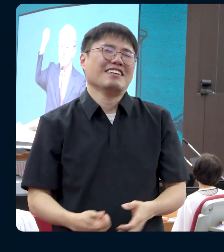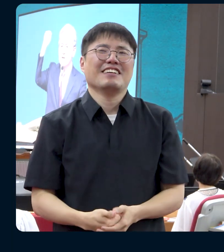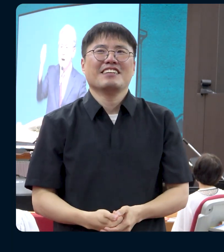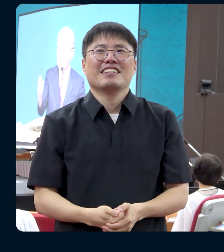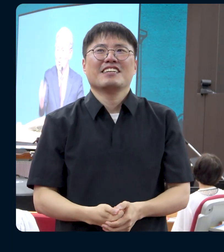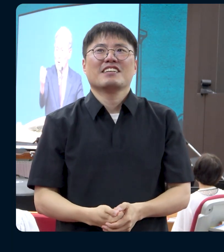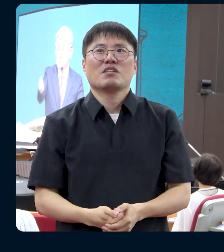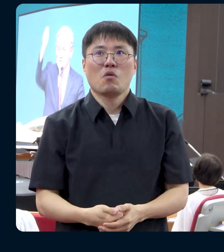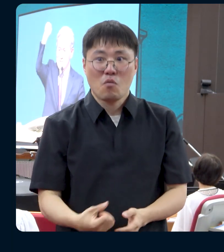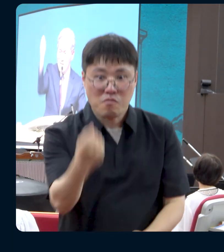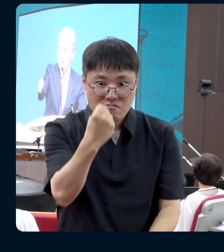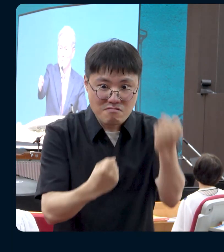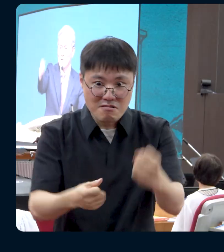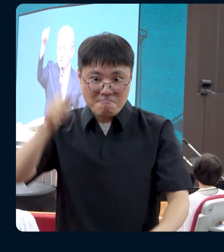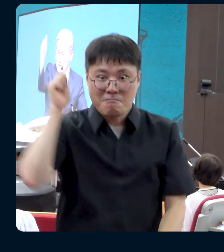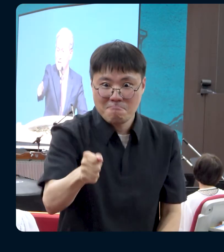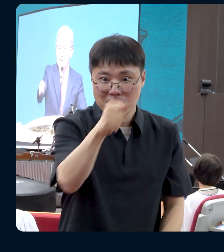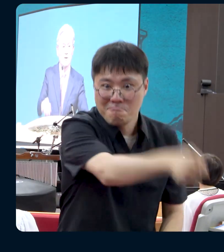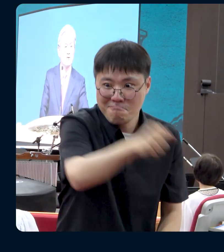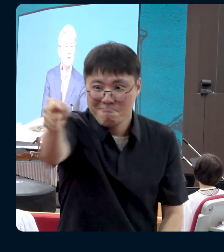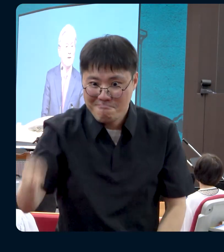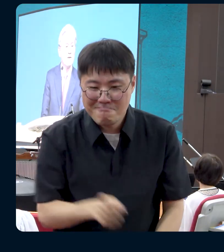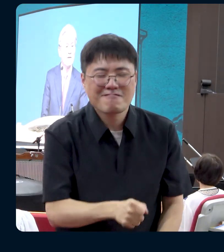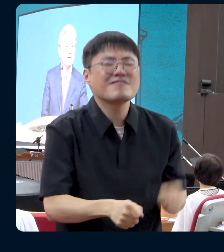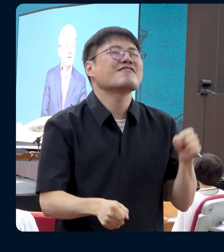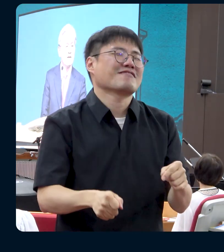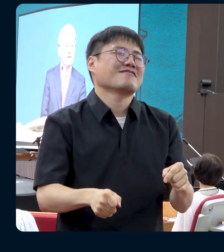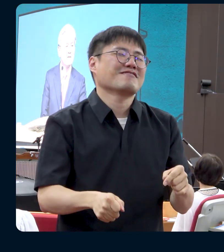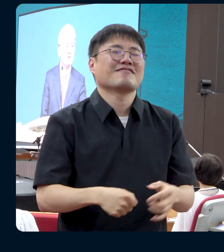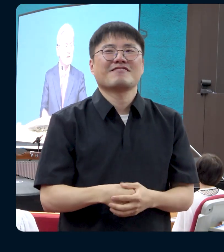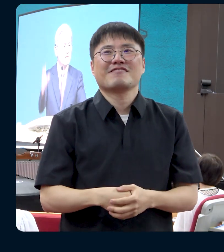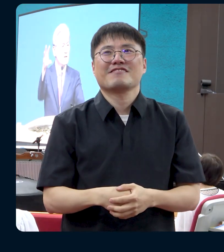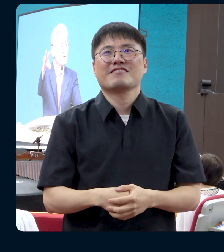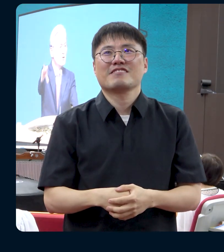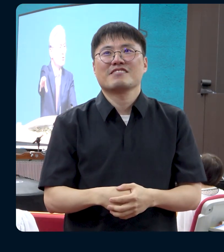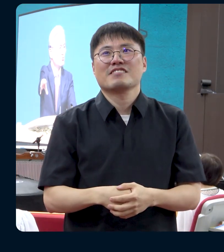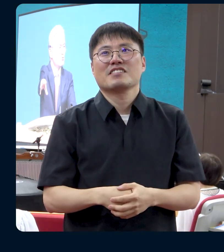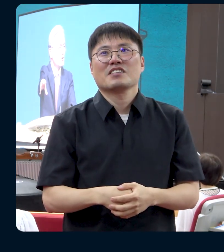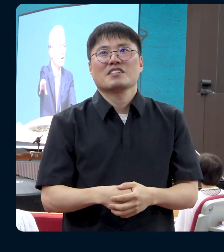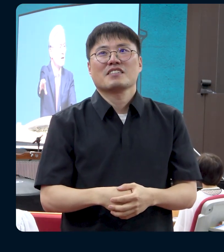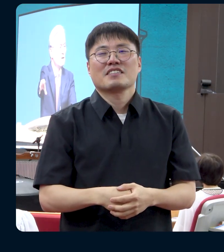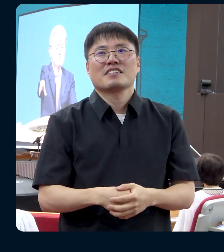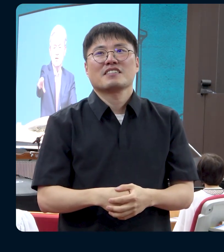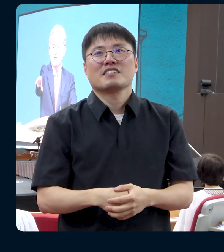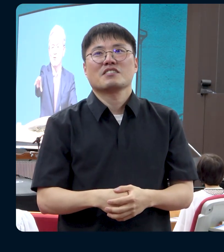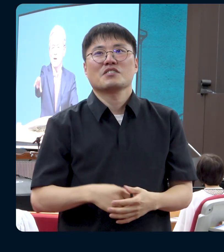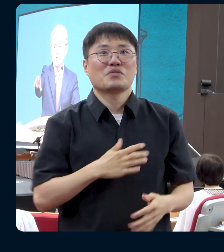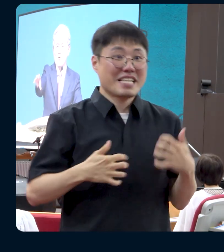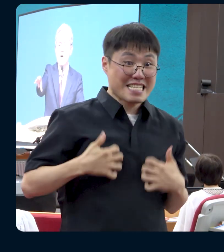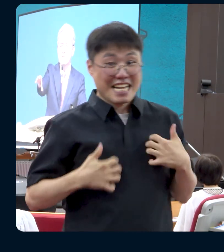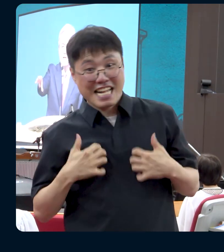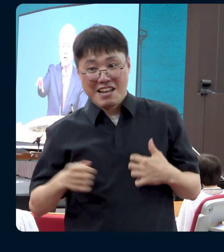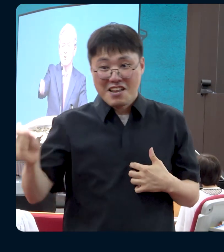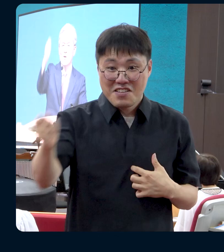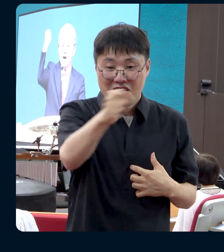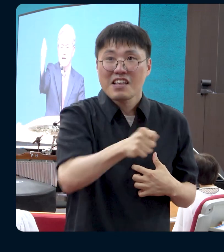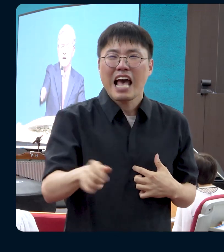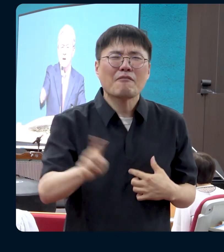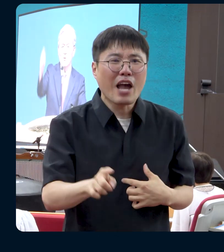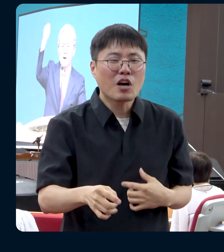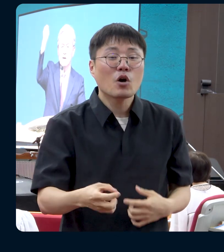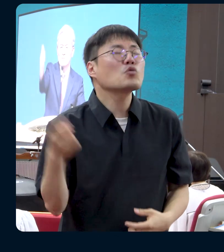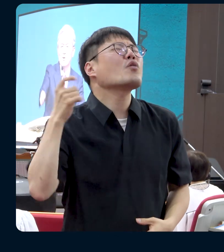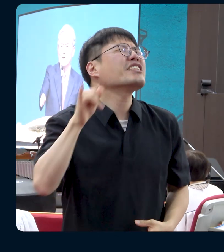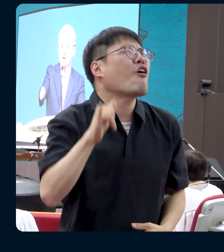대단해요. 그냥 아무리 올라와도 때리면 들어가잖아요, 그렇죠? 근데 그냥 그것도 우리를 즐겁게 아주